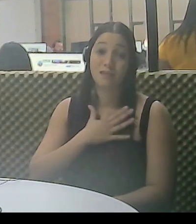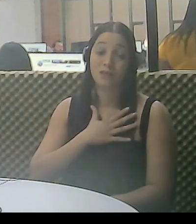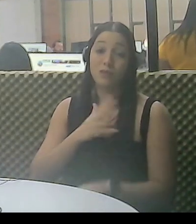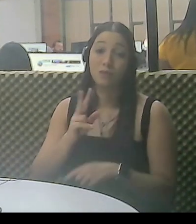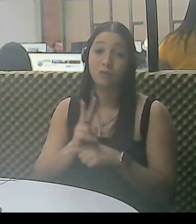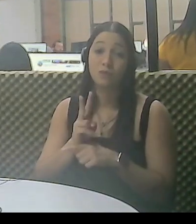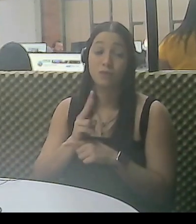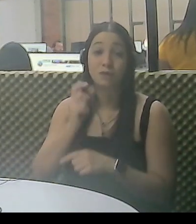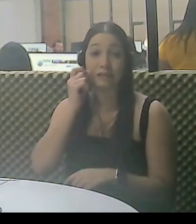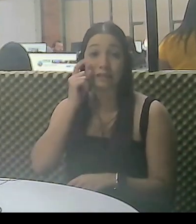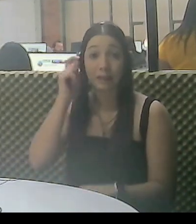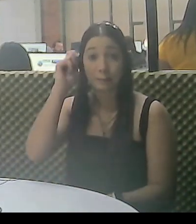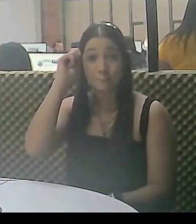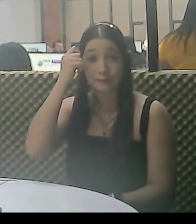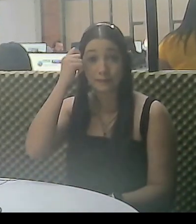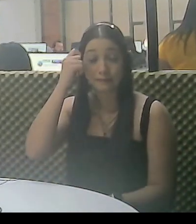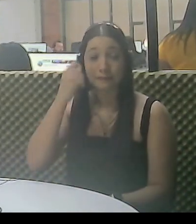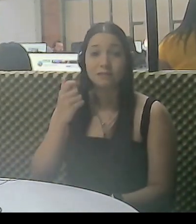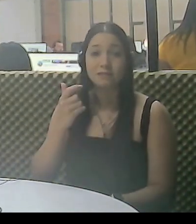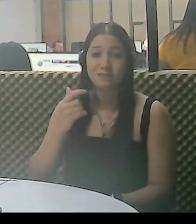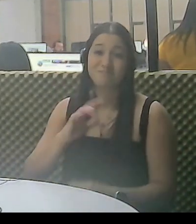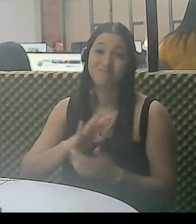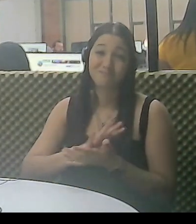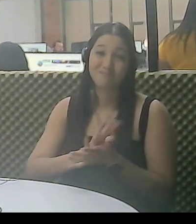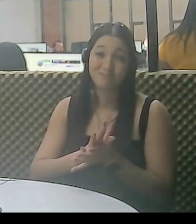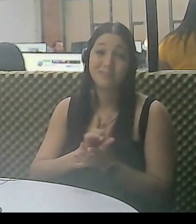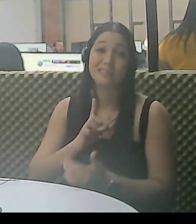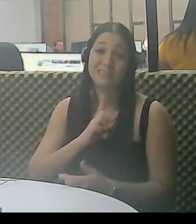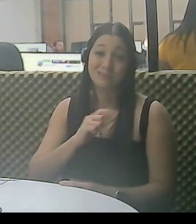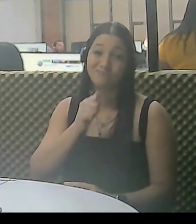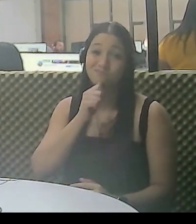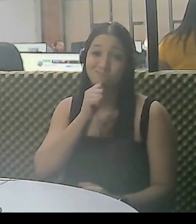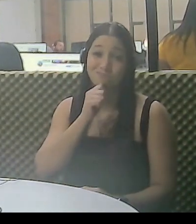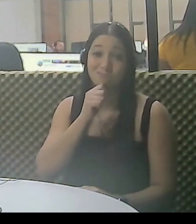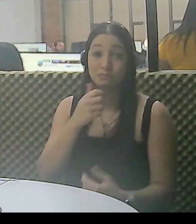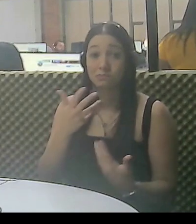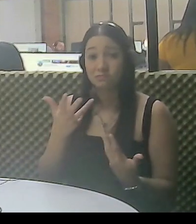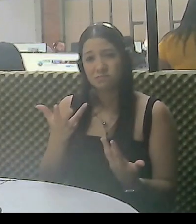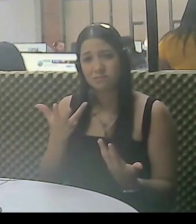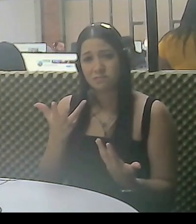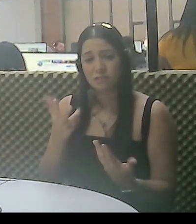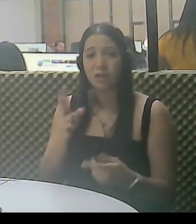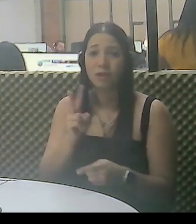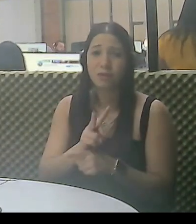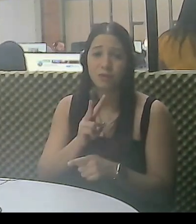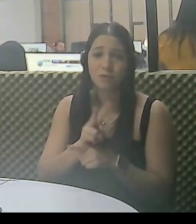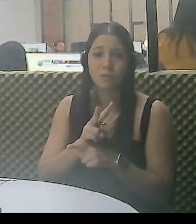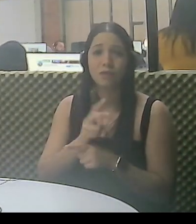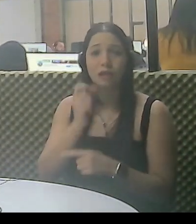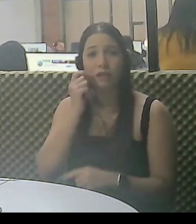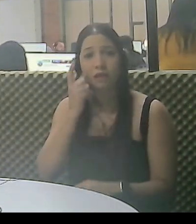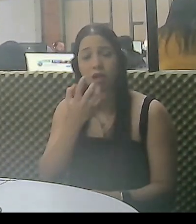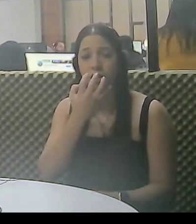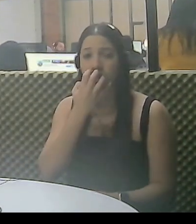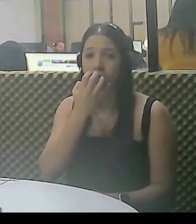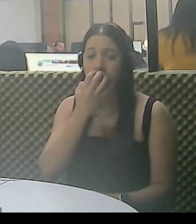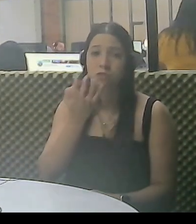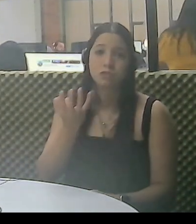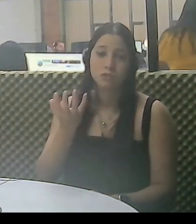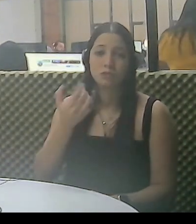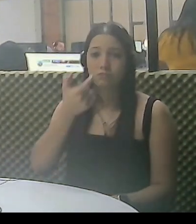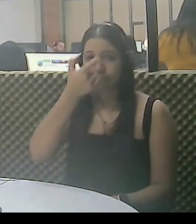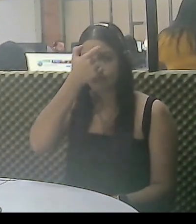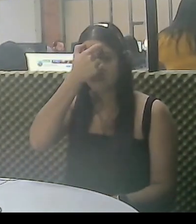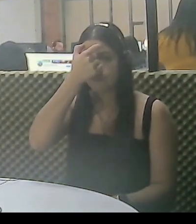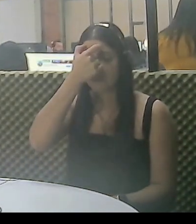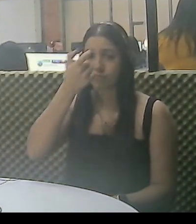gatinha preta que sofre preconceito ainda. Então, quem é mãe de pet, mãe de gatinho, tenha